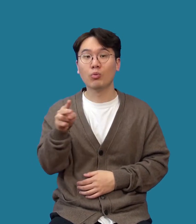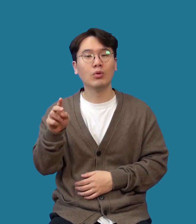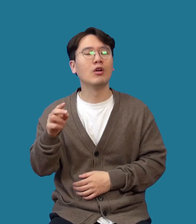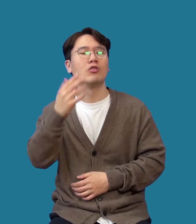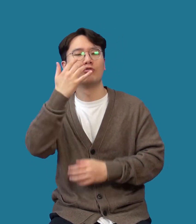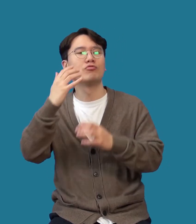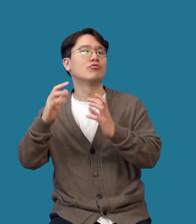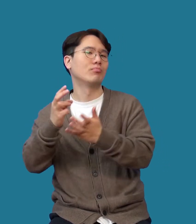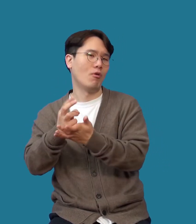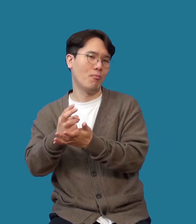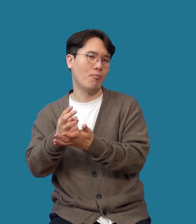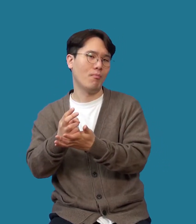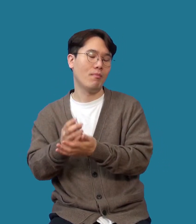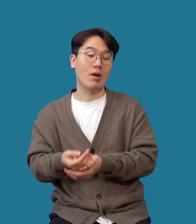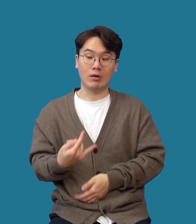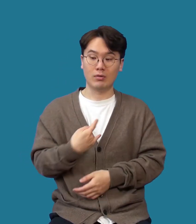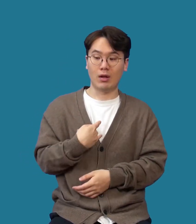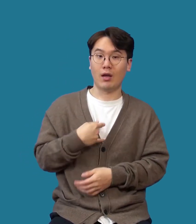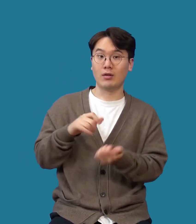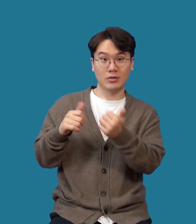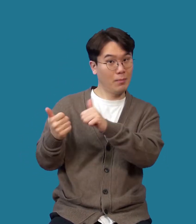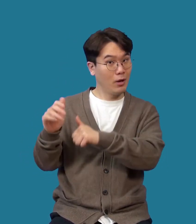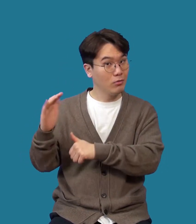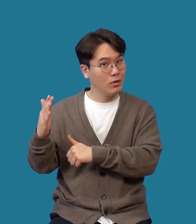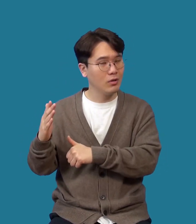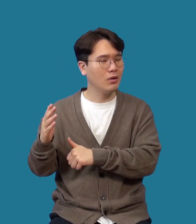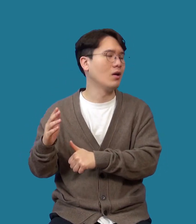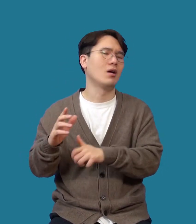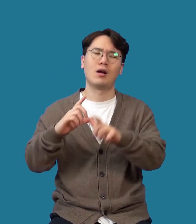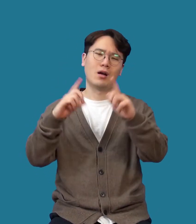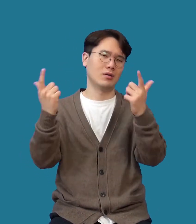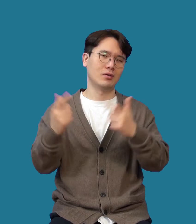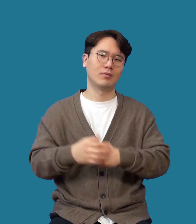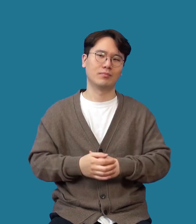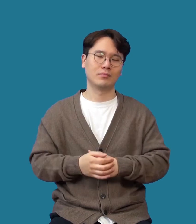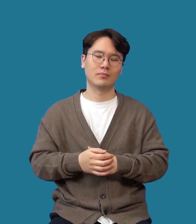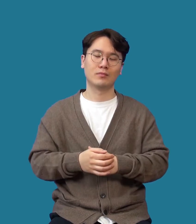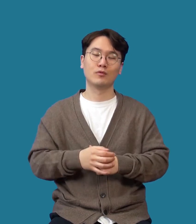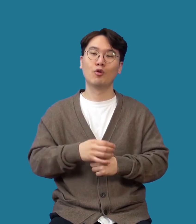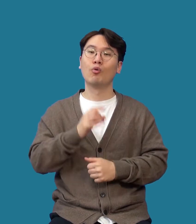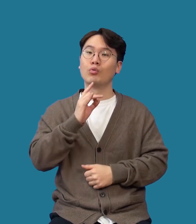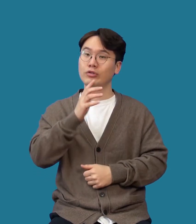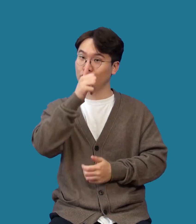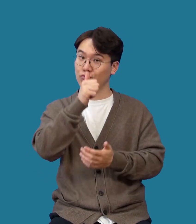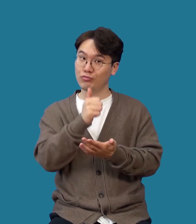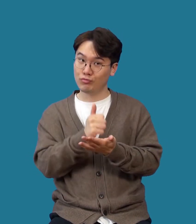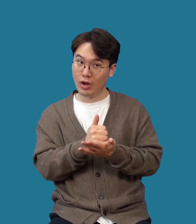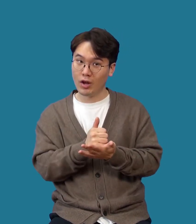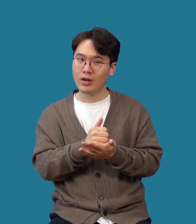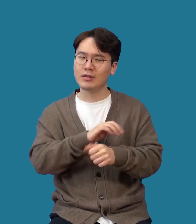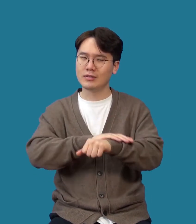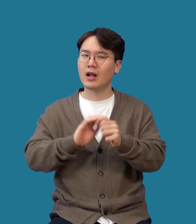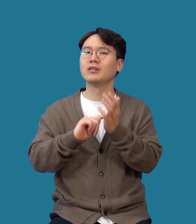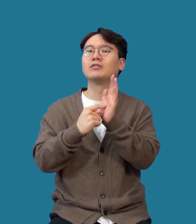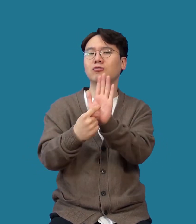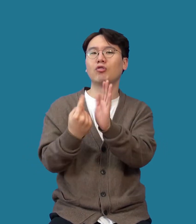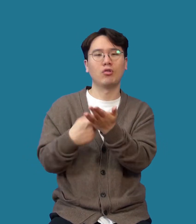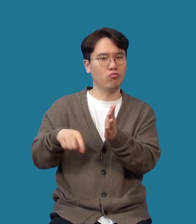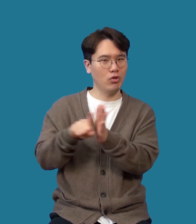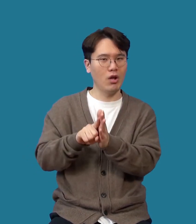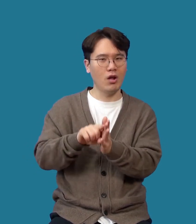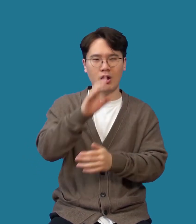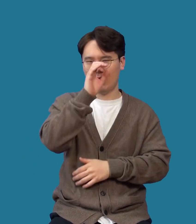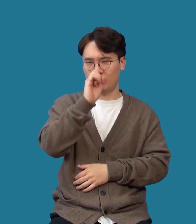것이 내게 사망이 되었느냐? 그럴 수 없느니라. 오직 죄가 죄로 드러나기 위하여 선한 그것으로 말미암아 나를